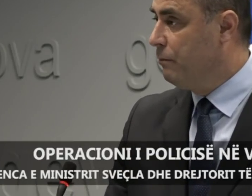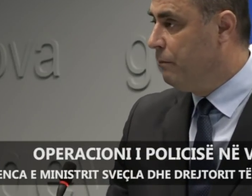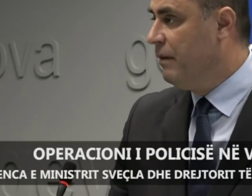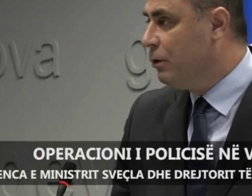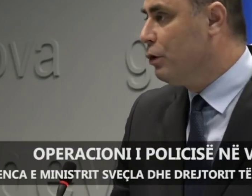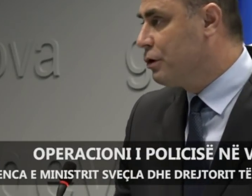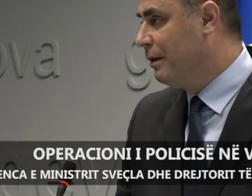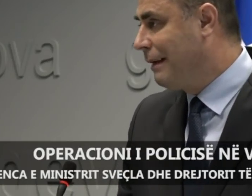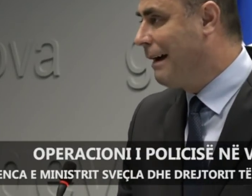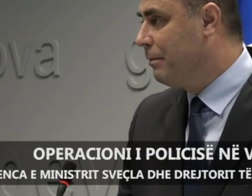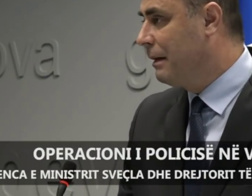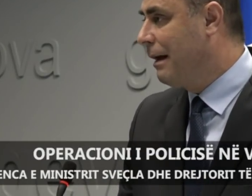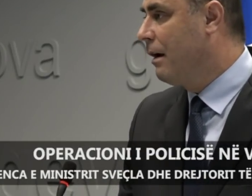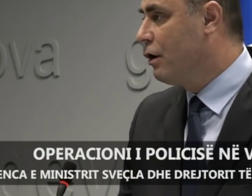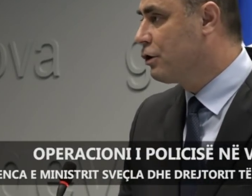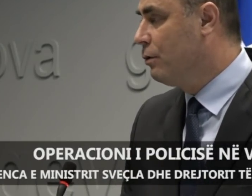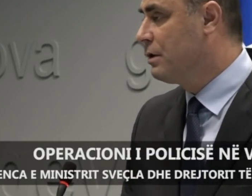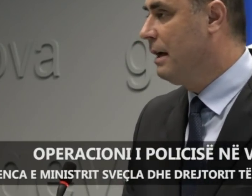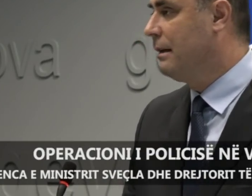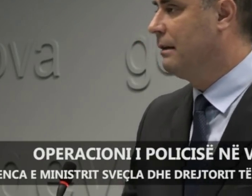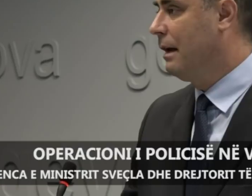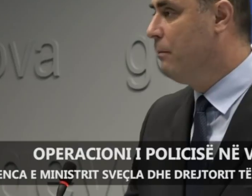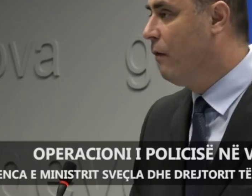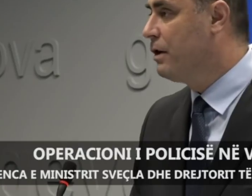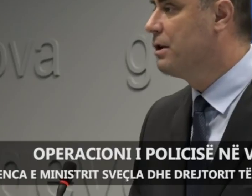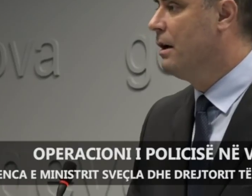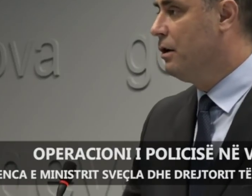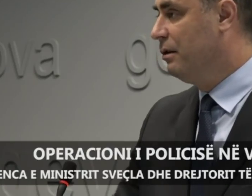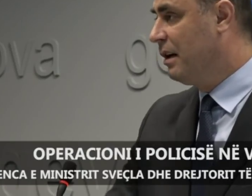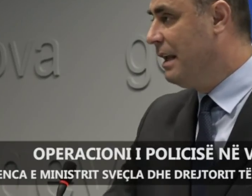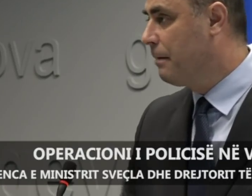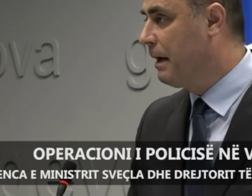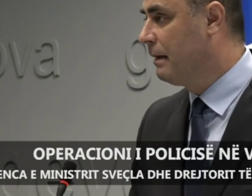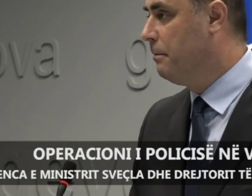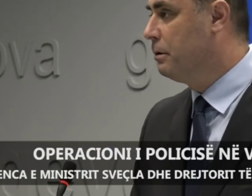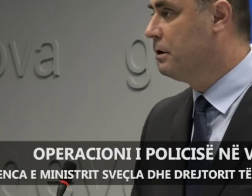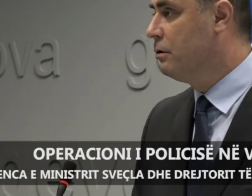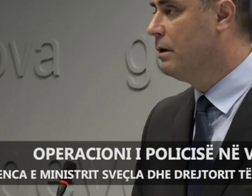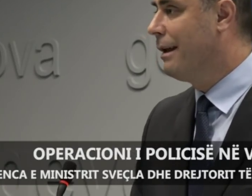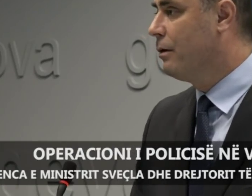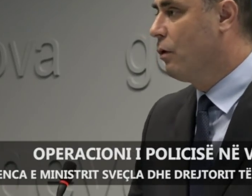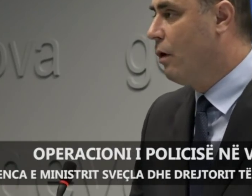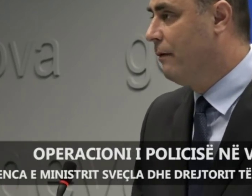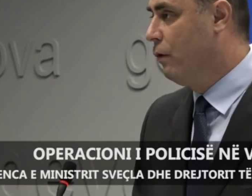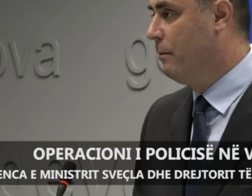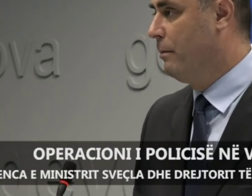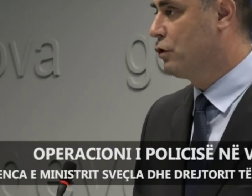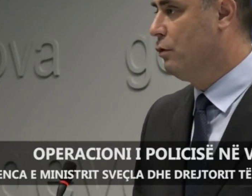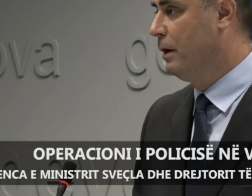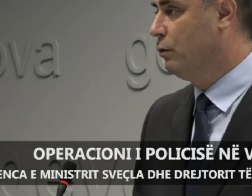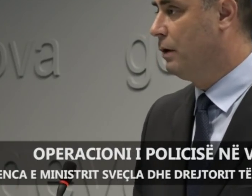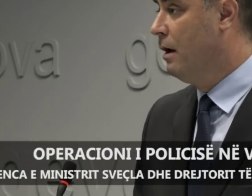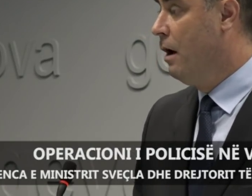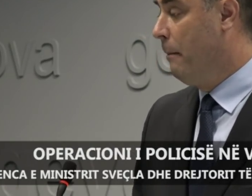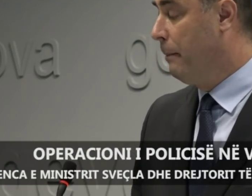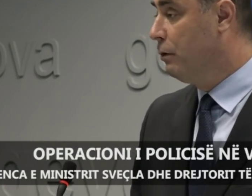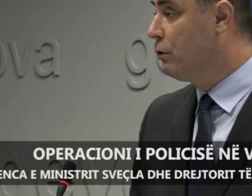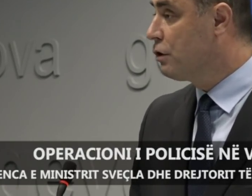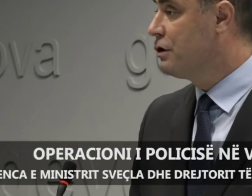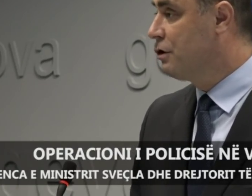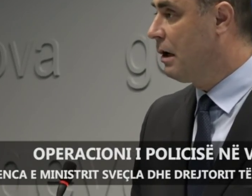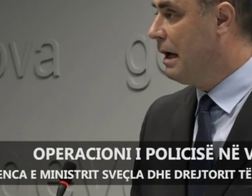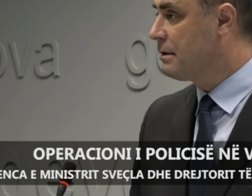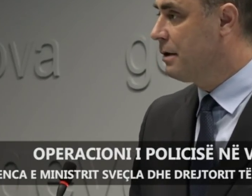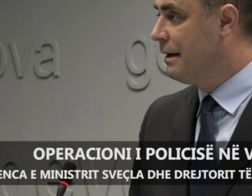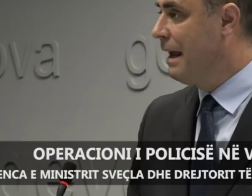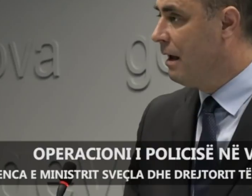kem vendos kontakt me ta, na ashton që ata tani mo veç jënë tërhjek prej ati pozicioni edhe nuk ka nevoj mo me shku matutje. Po për